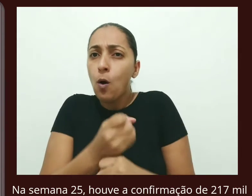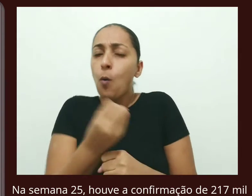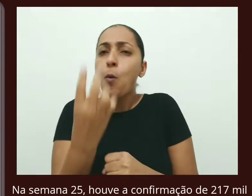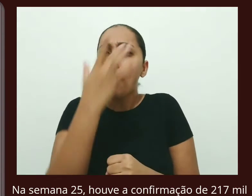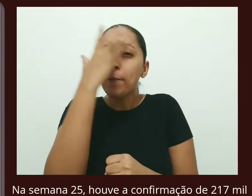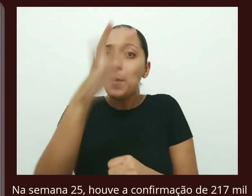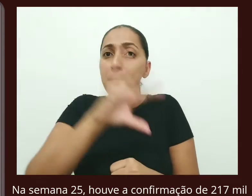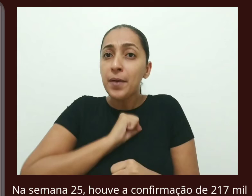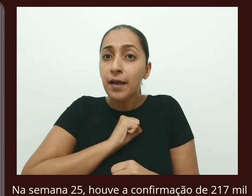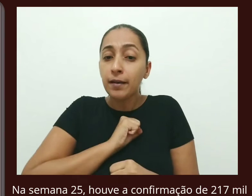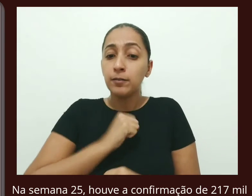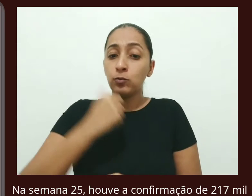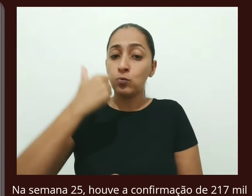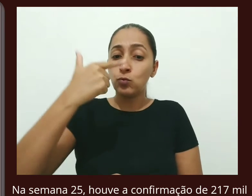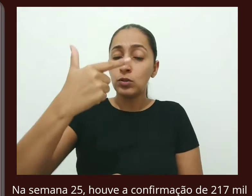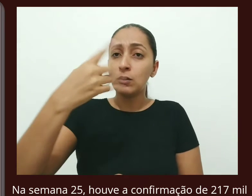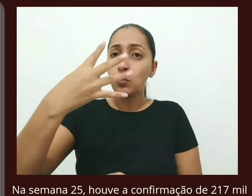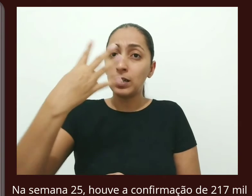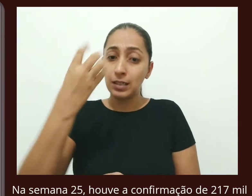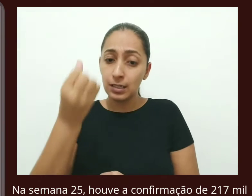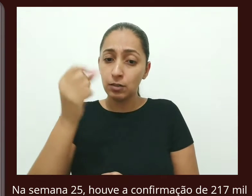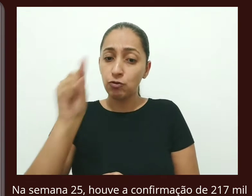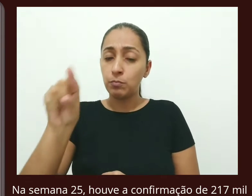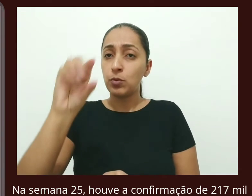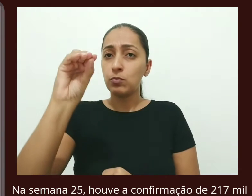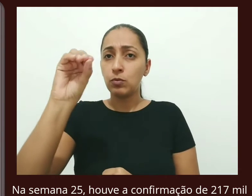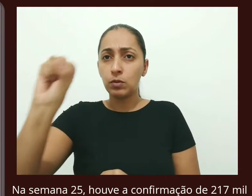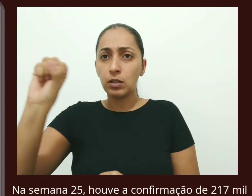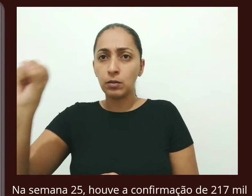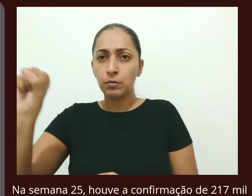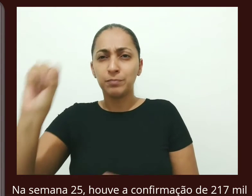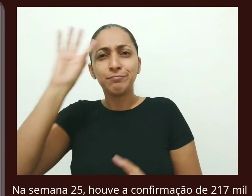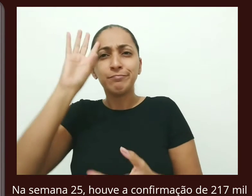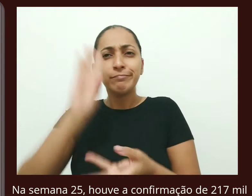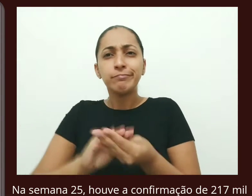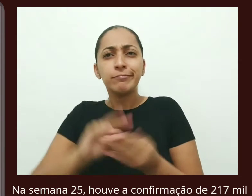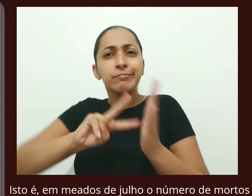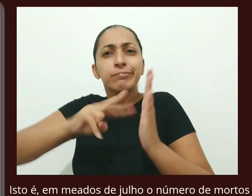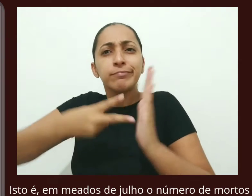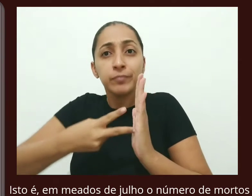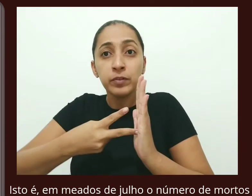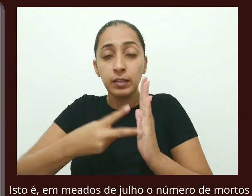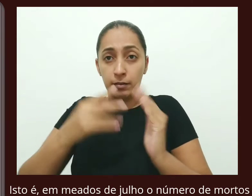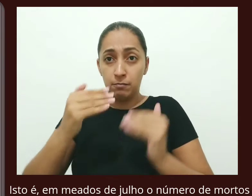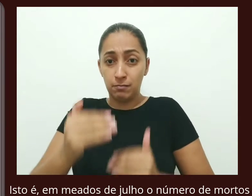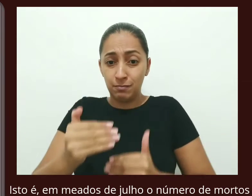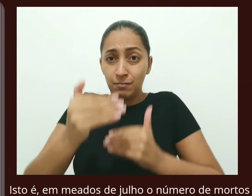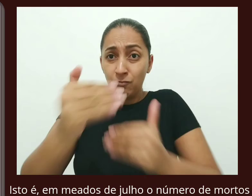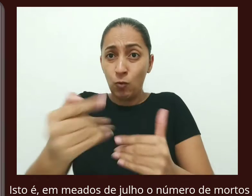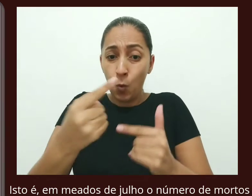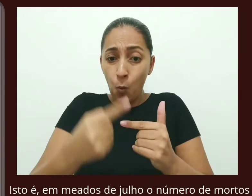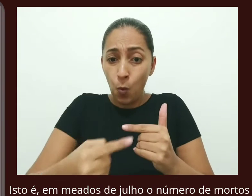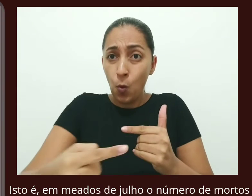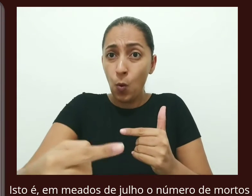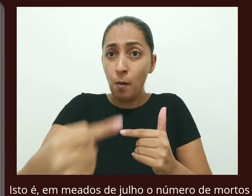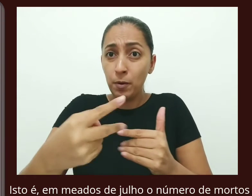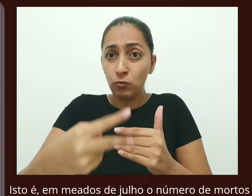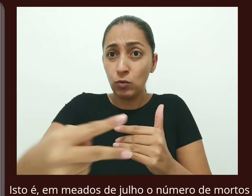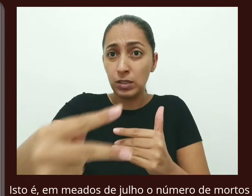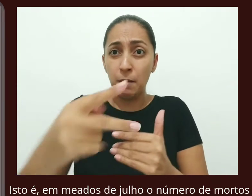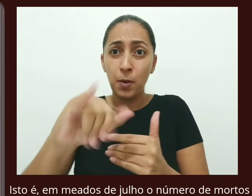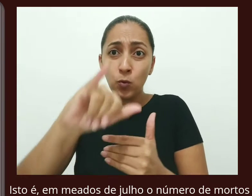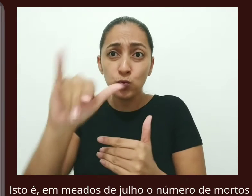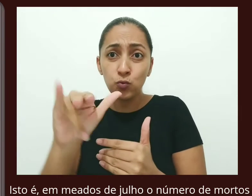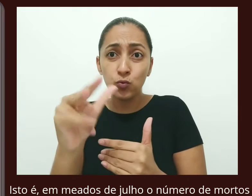246.088 casos. O que significa que 4% dessas pessoas,